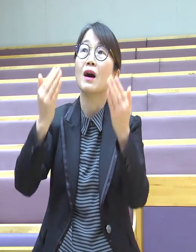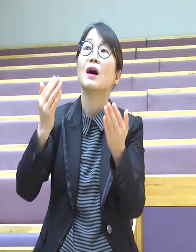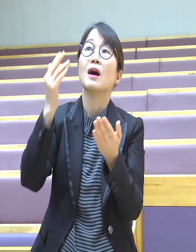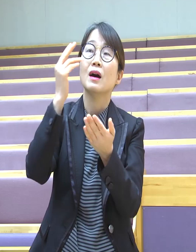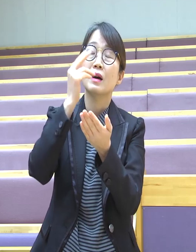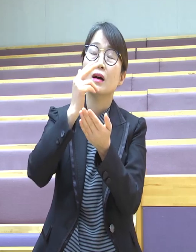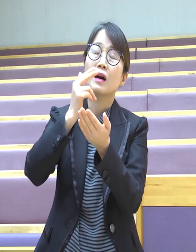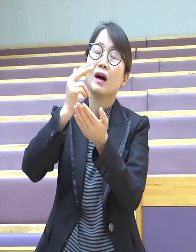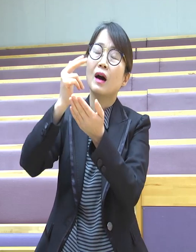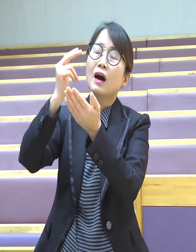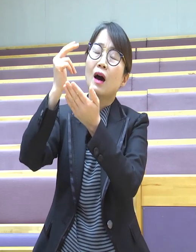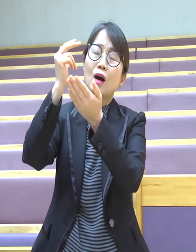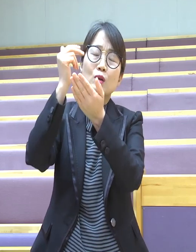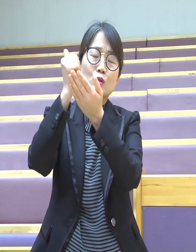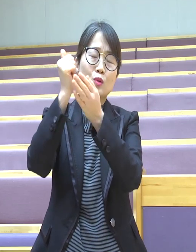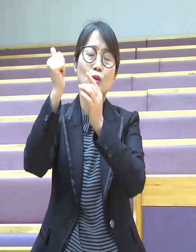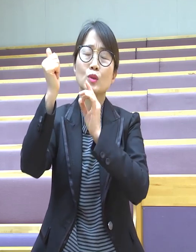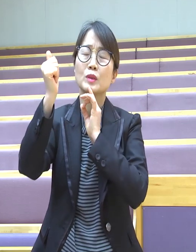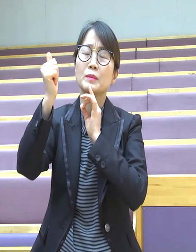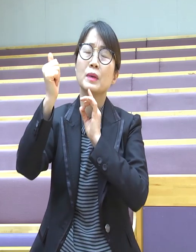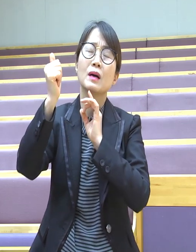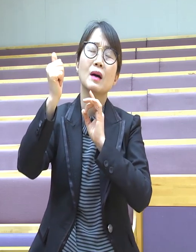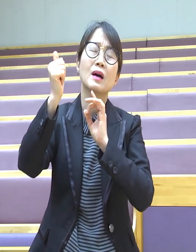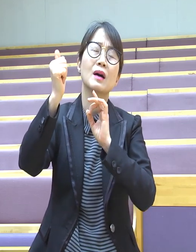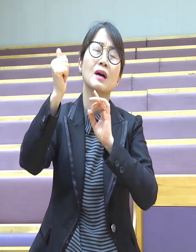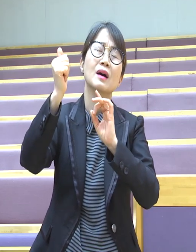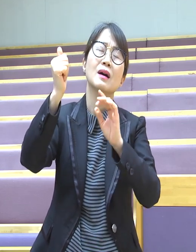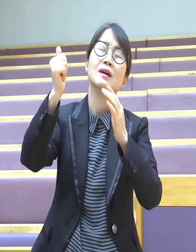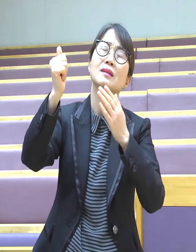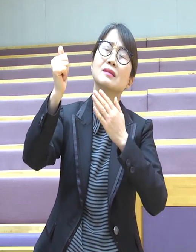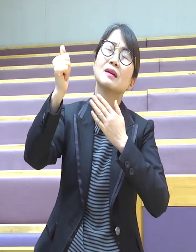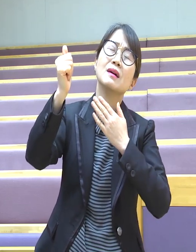깨우사 주님만 나를 세워,